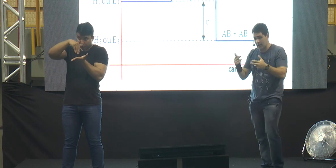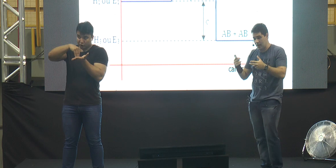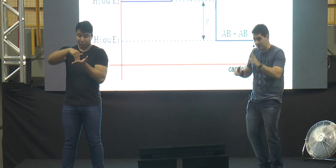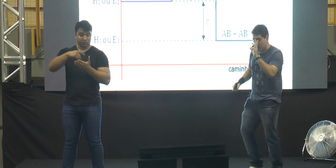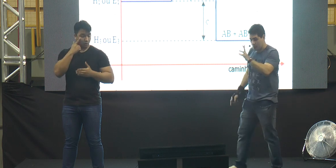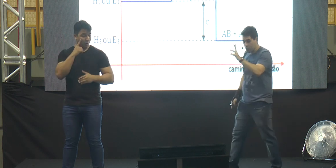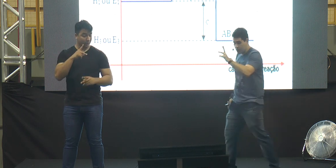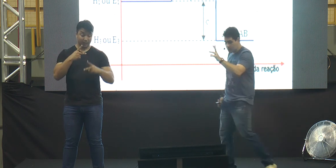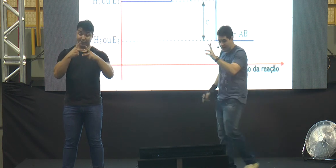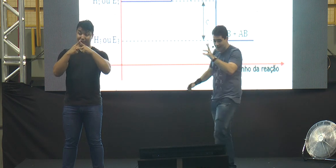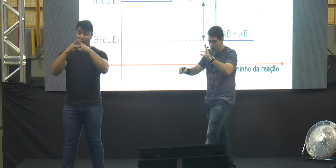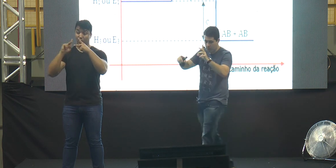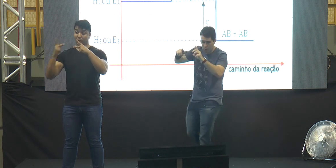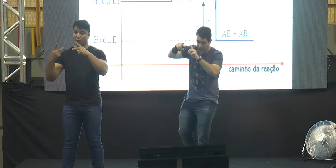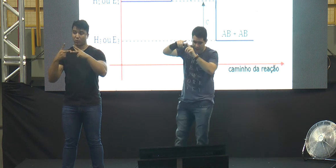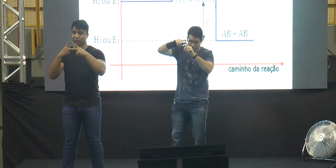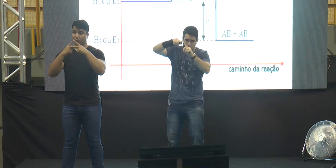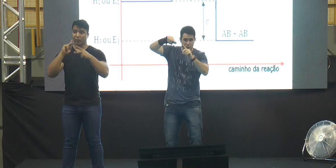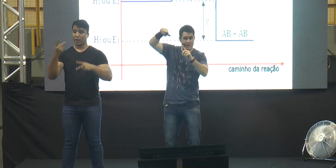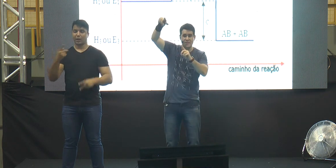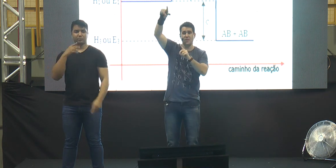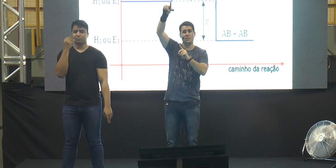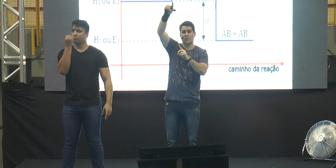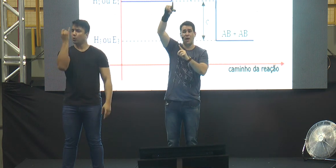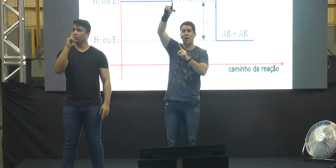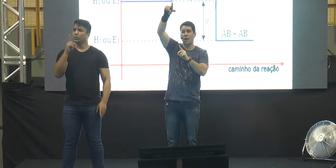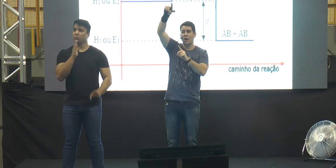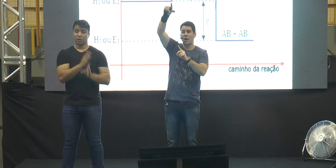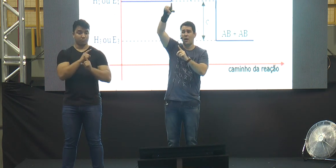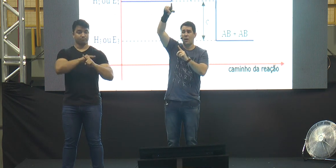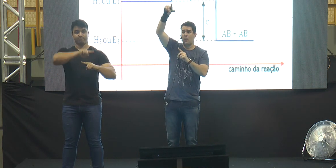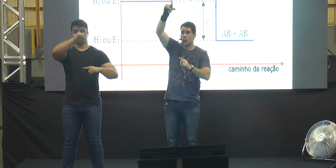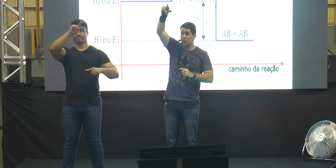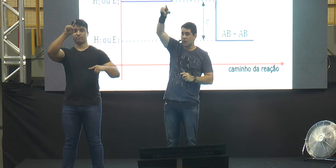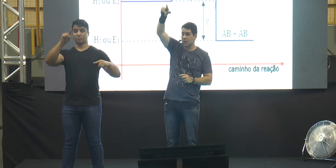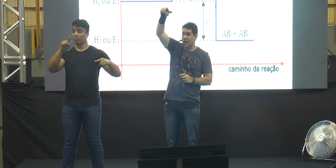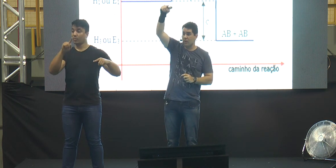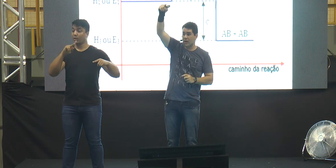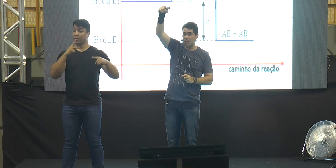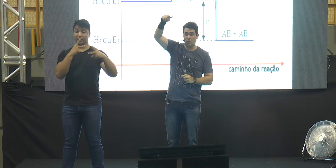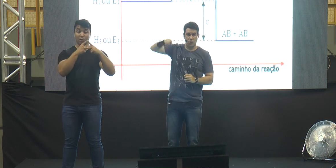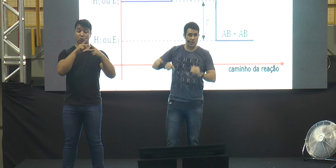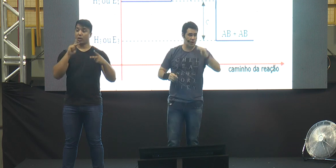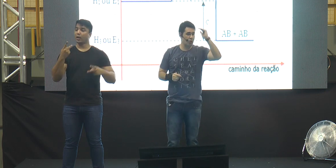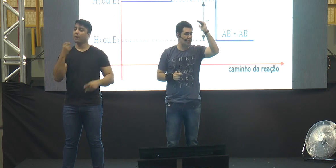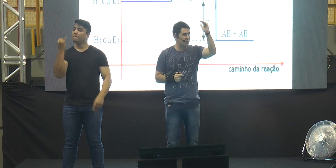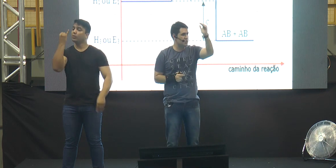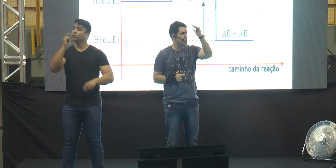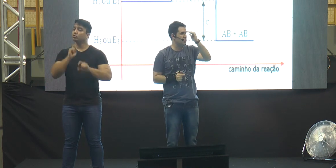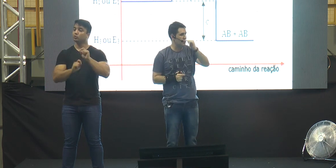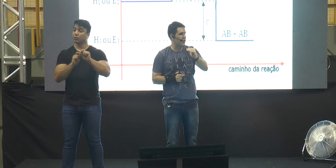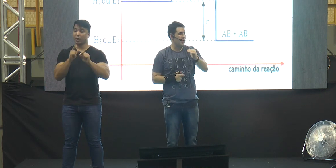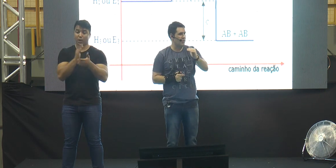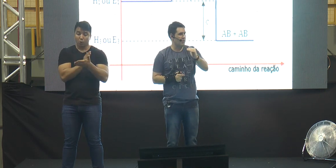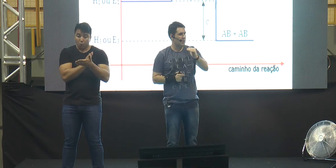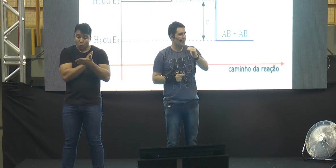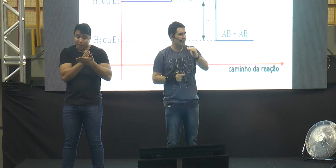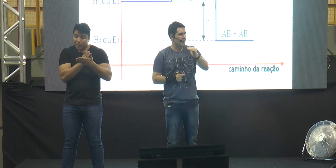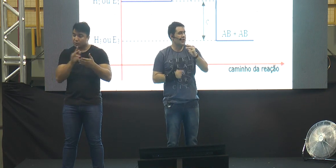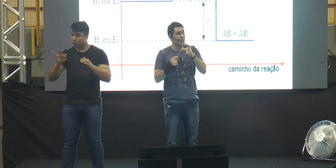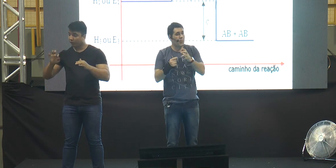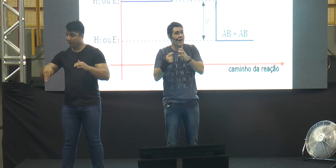para o ΔH não importa aquele ponto lá em cima, tá? Para o ΔH, o que é que importa? O início e o